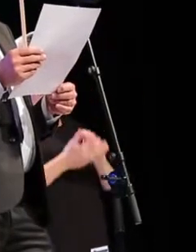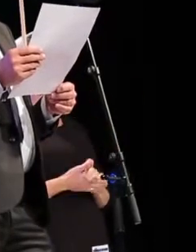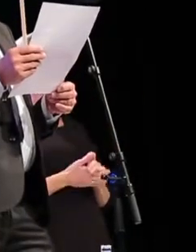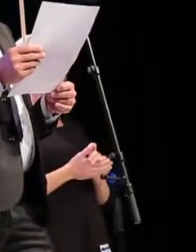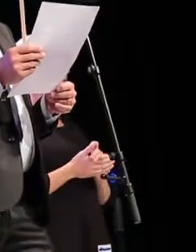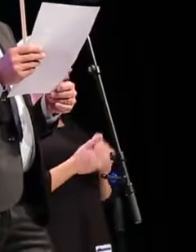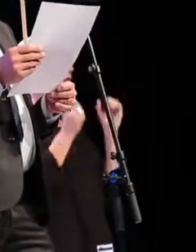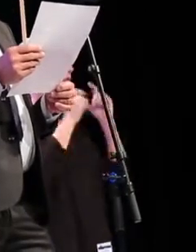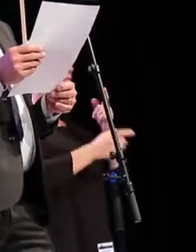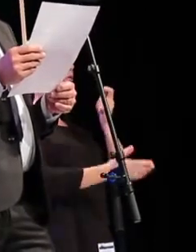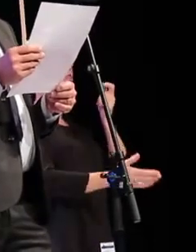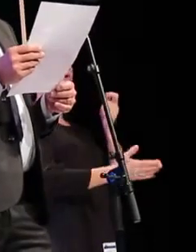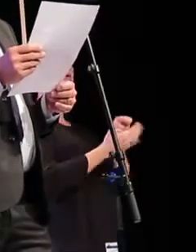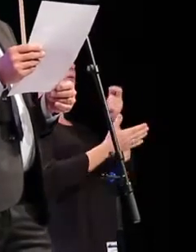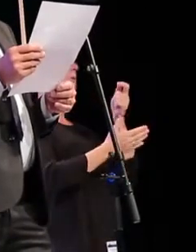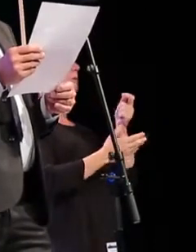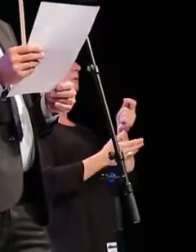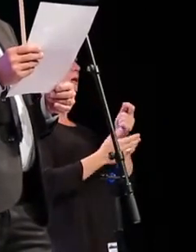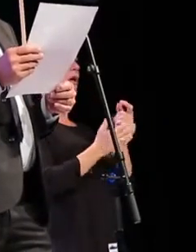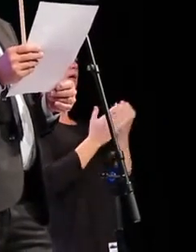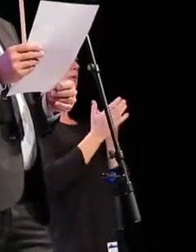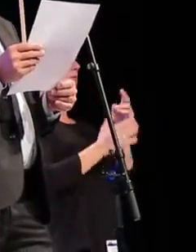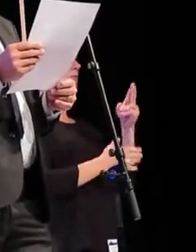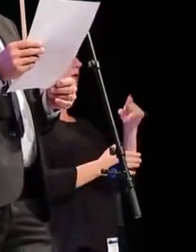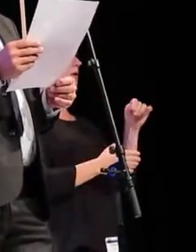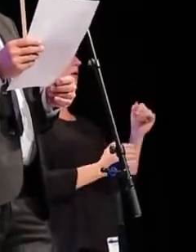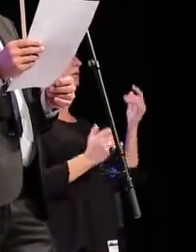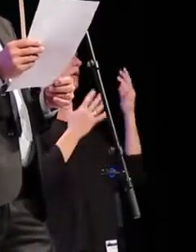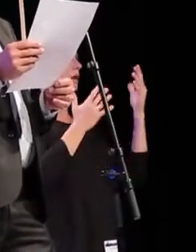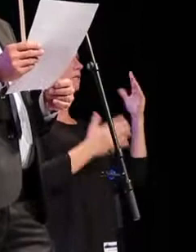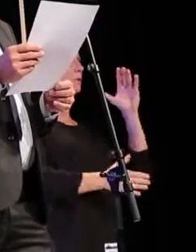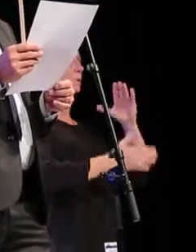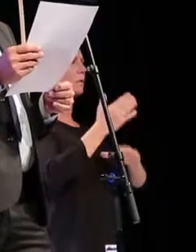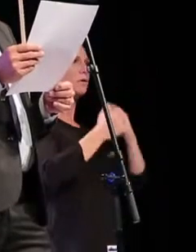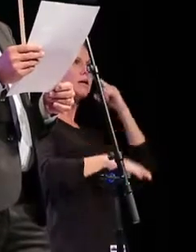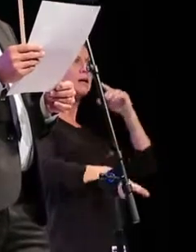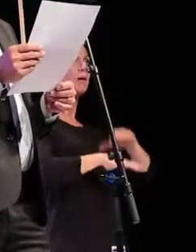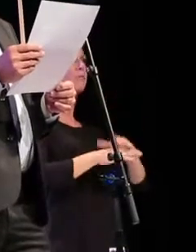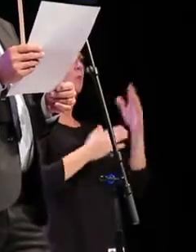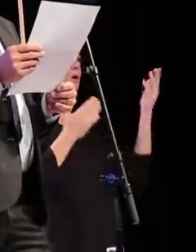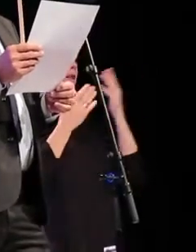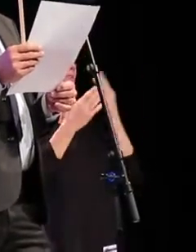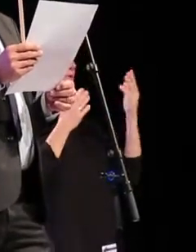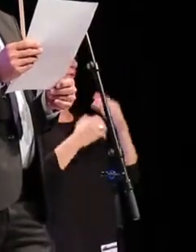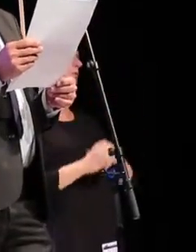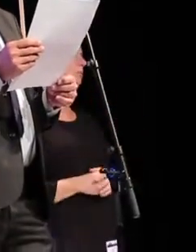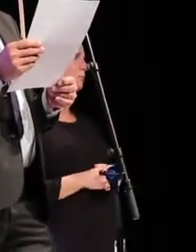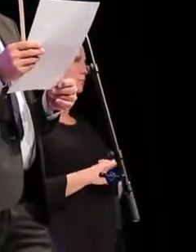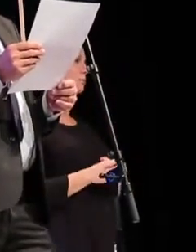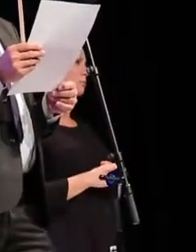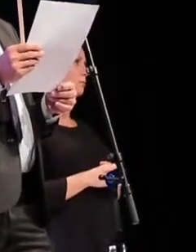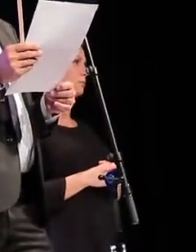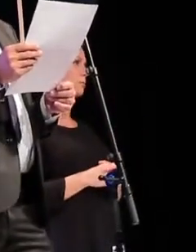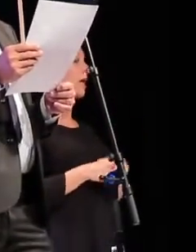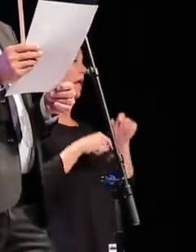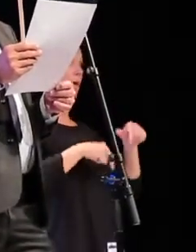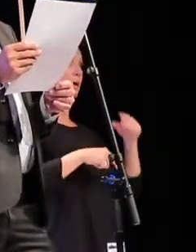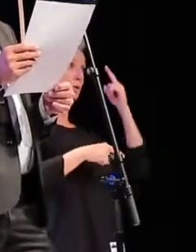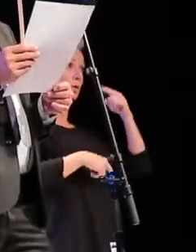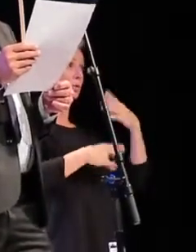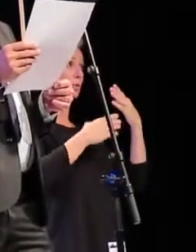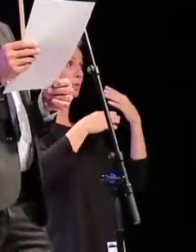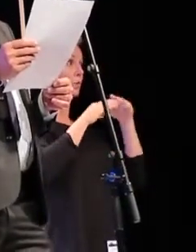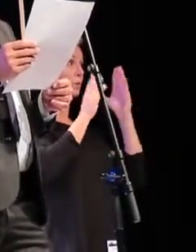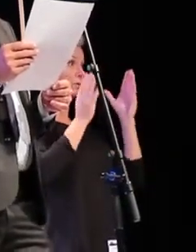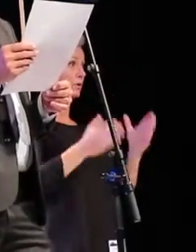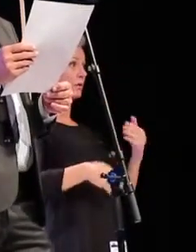viktigt beslut inom näringslivet kan fattas utan att relatera till klimatet. Inget viktigt beslut här på Kulturhuset Stadsteatern